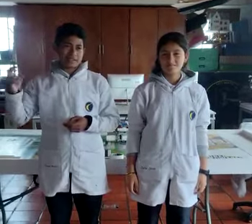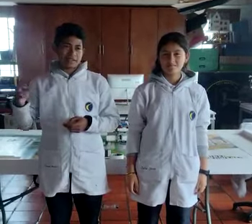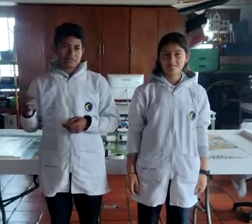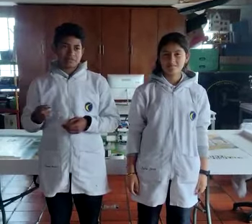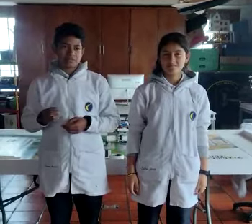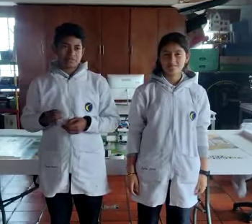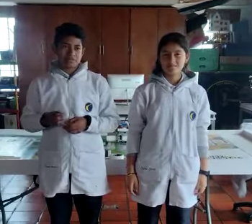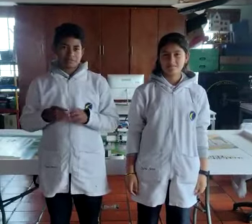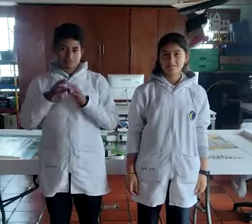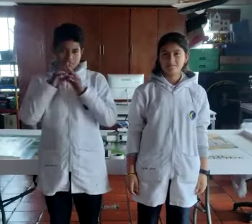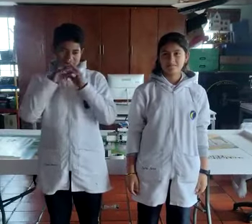Pollo.